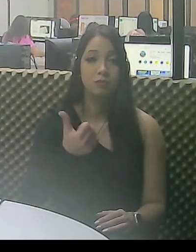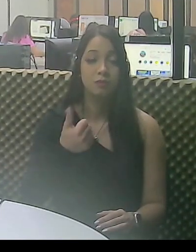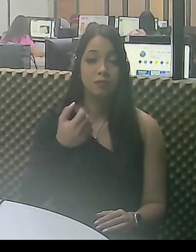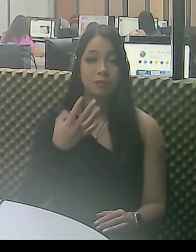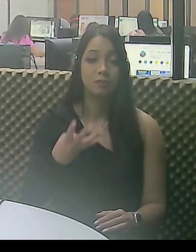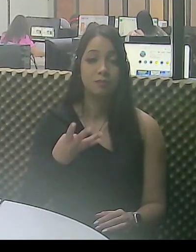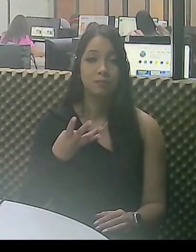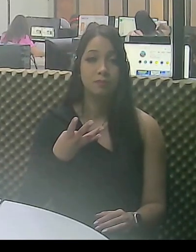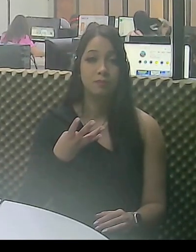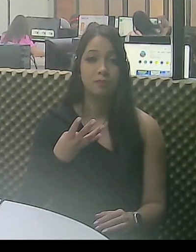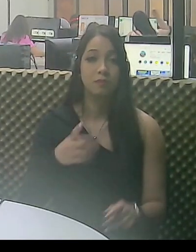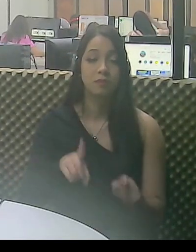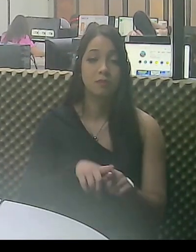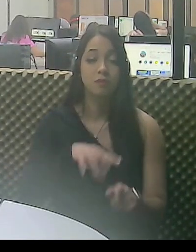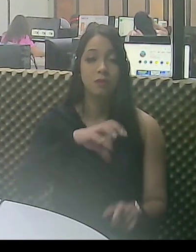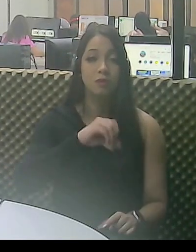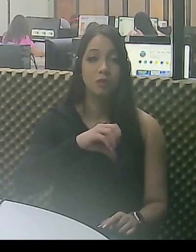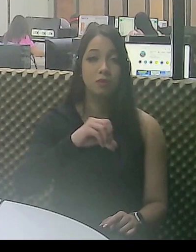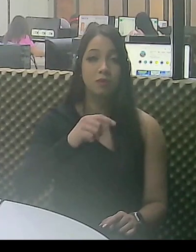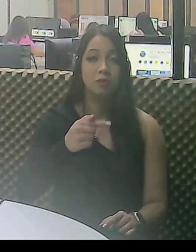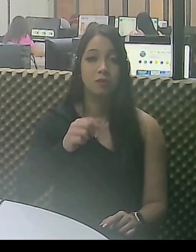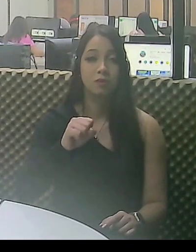3212-0614 e